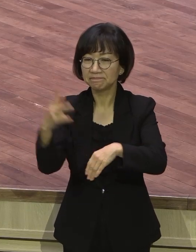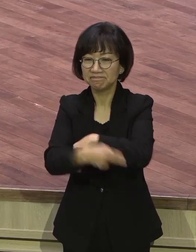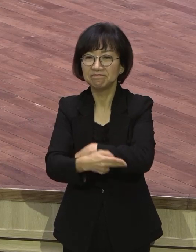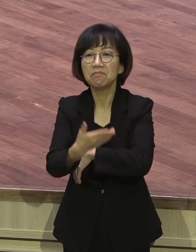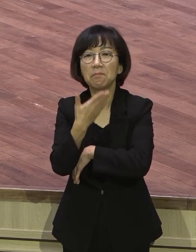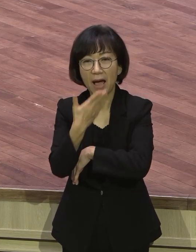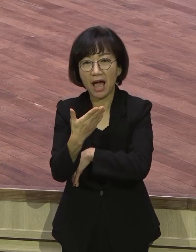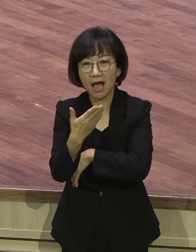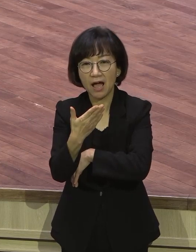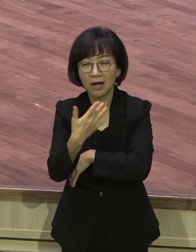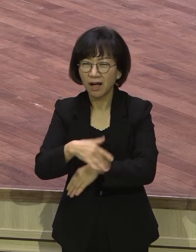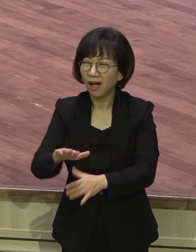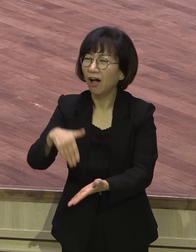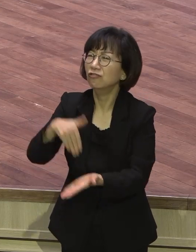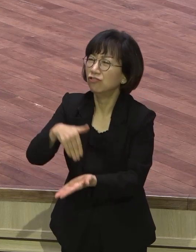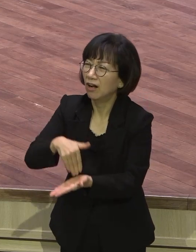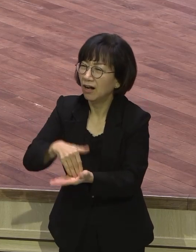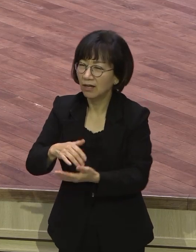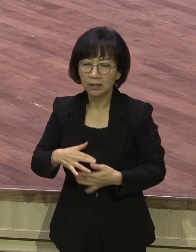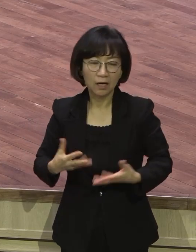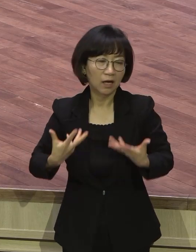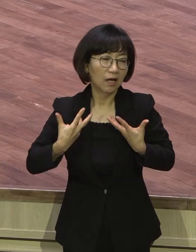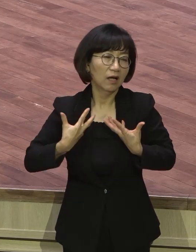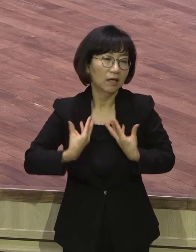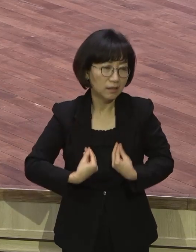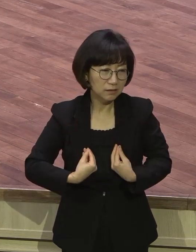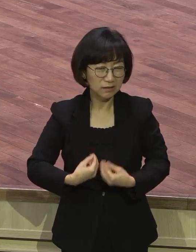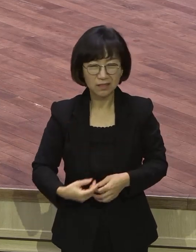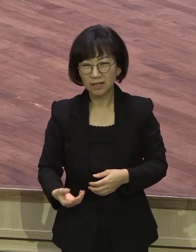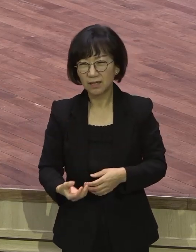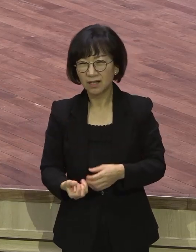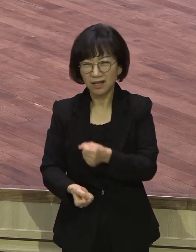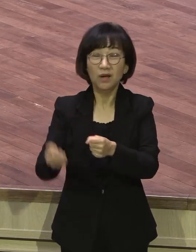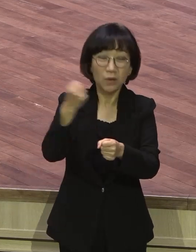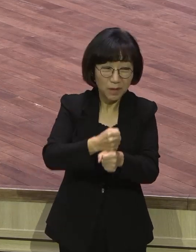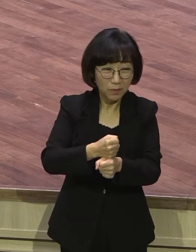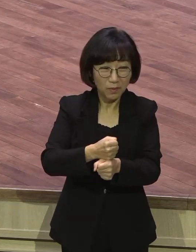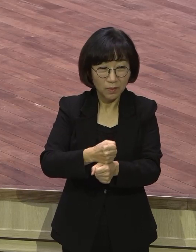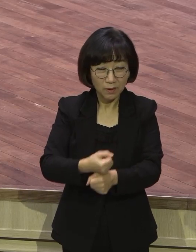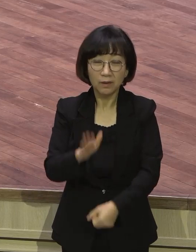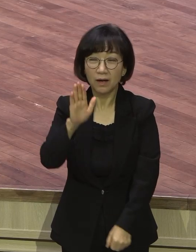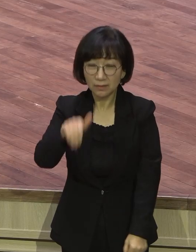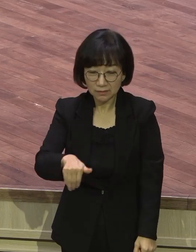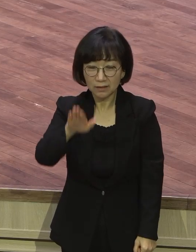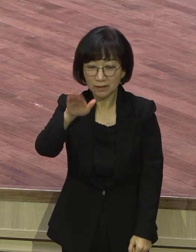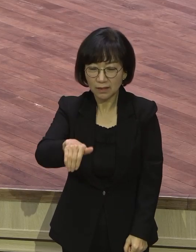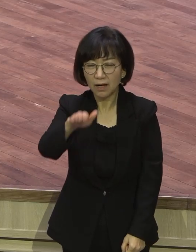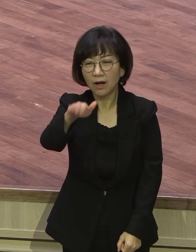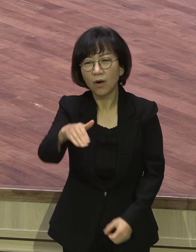후회하고 낙심하고 또 반성하고 또 회복하고 그거 언제까지 반복할 거예요.